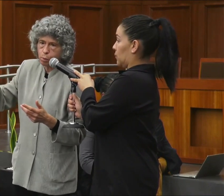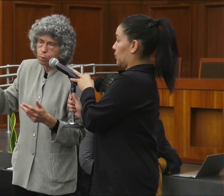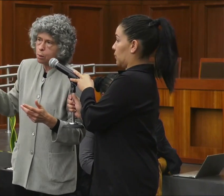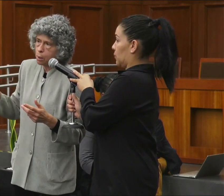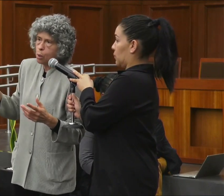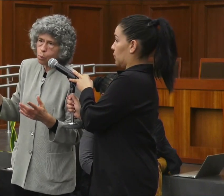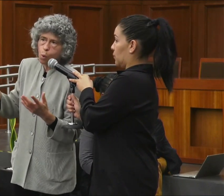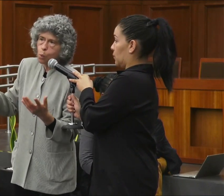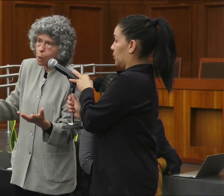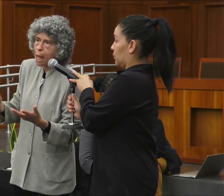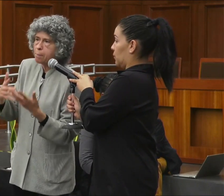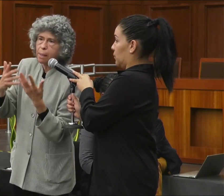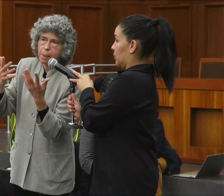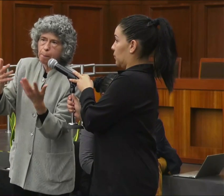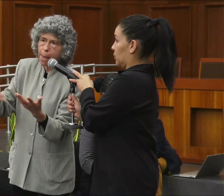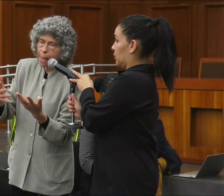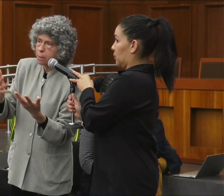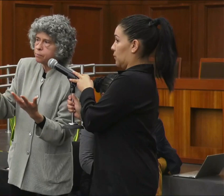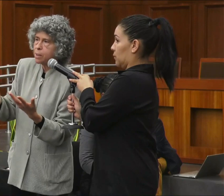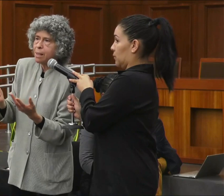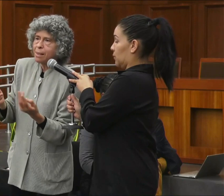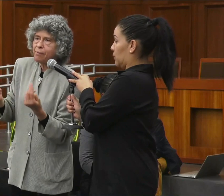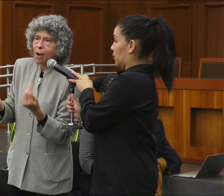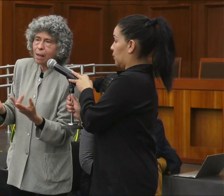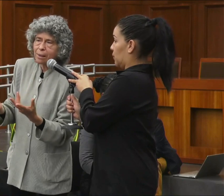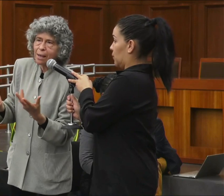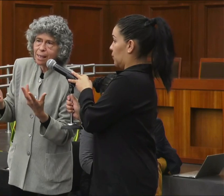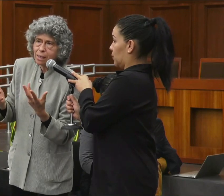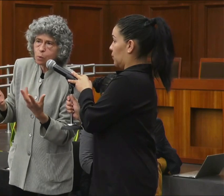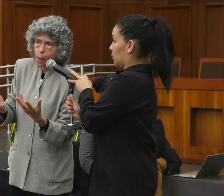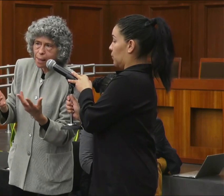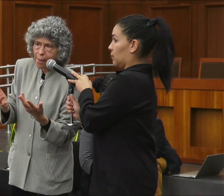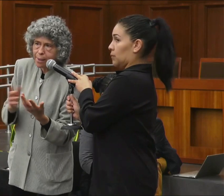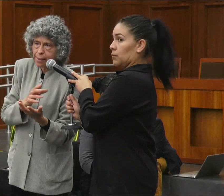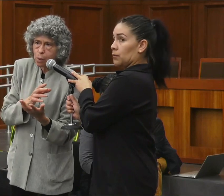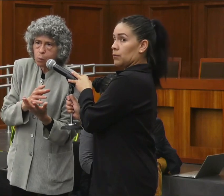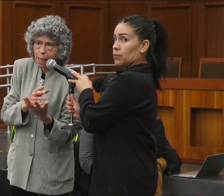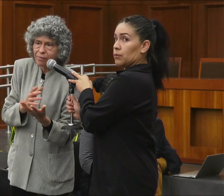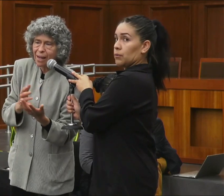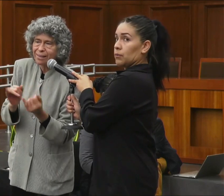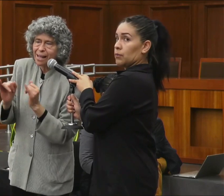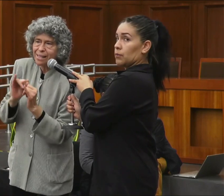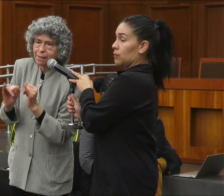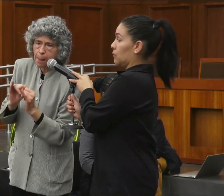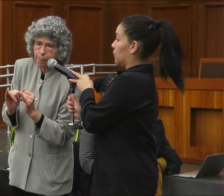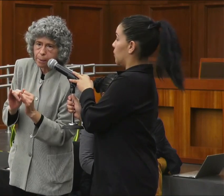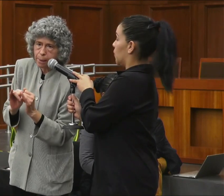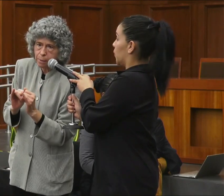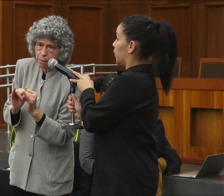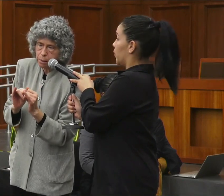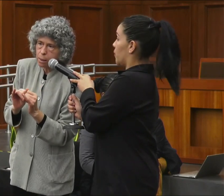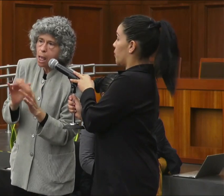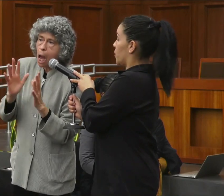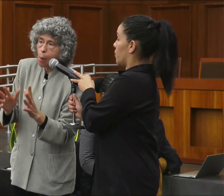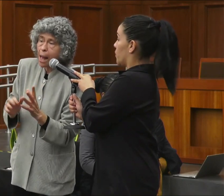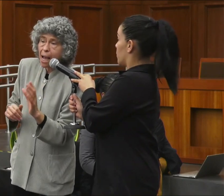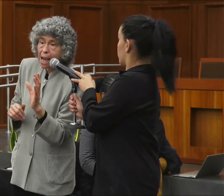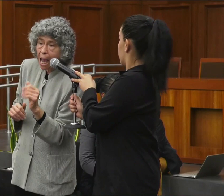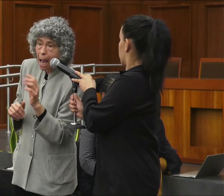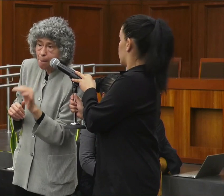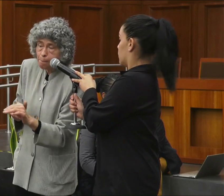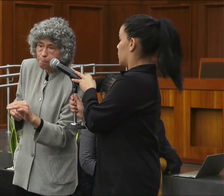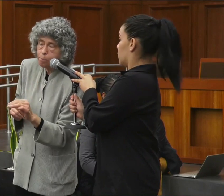municipios. Toluca, Metepec, faltan escuelas de regular, falta intérprete.